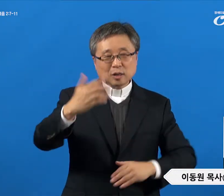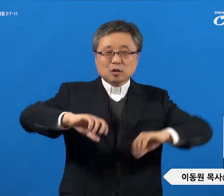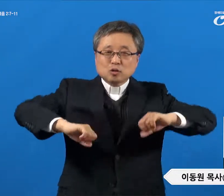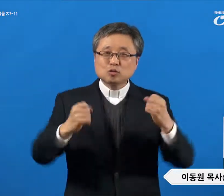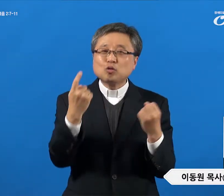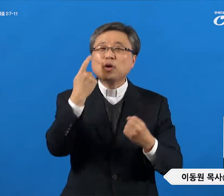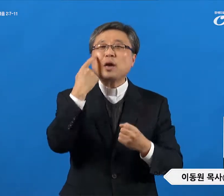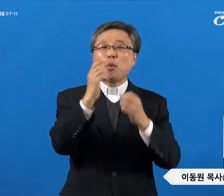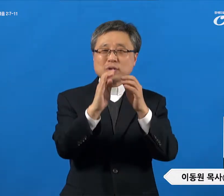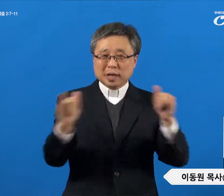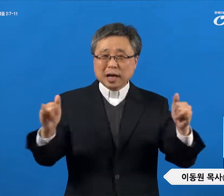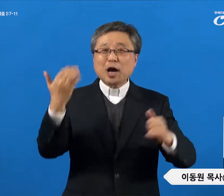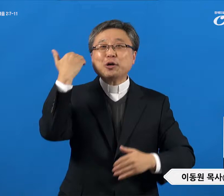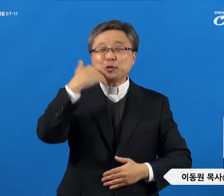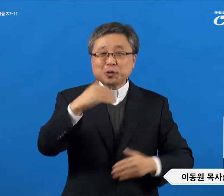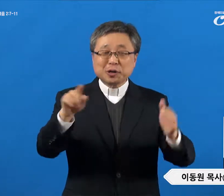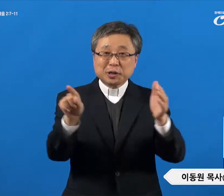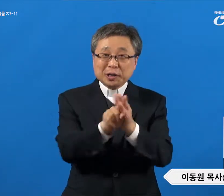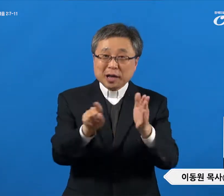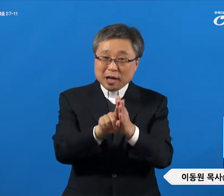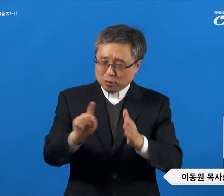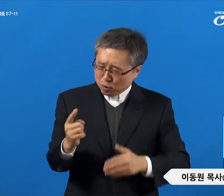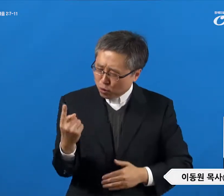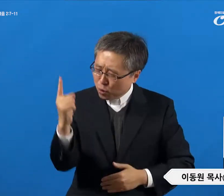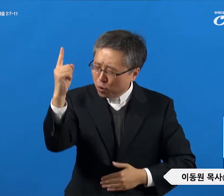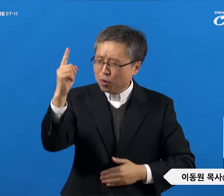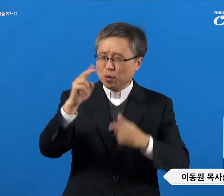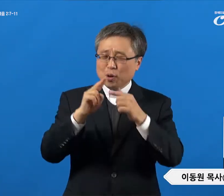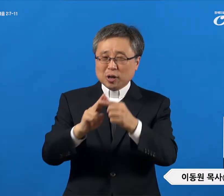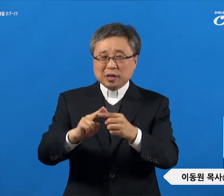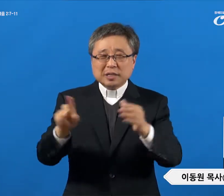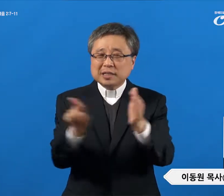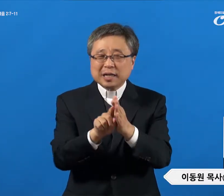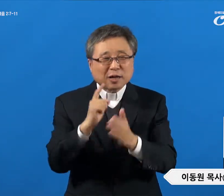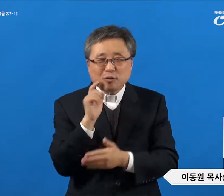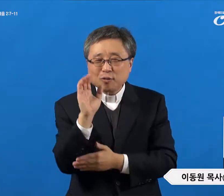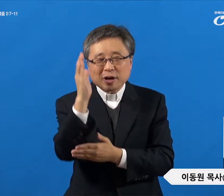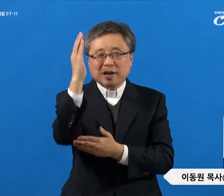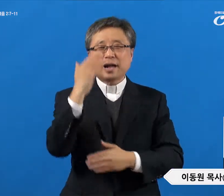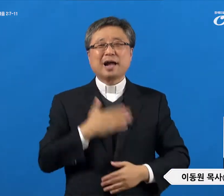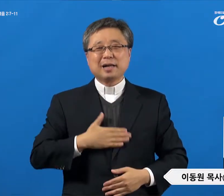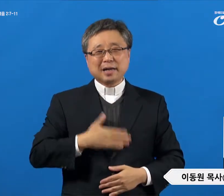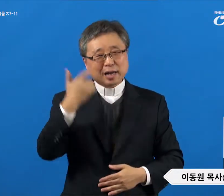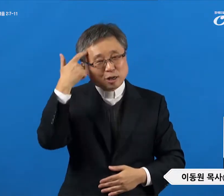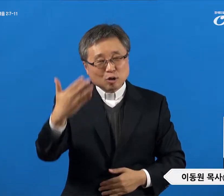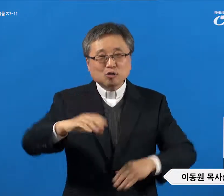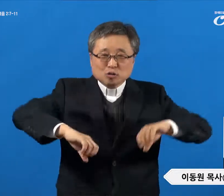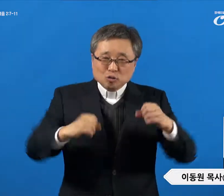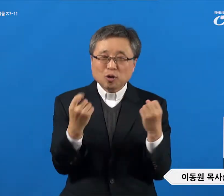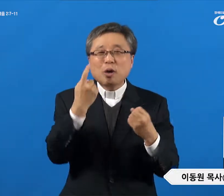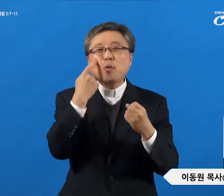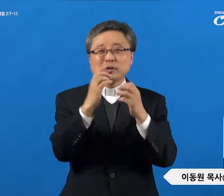사람이에요. 누가 신앙의 높이와 신앙의 영광을 알까요? 순종해 본 사람이에요.